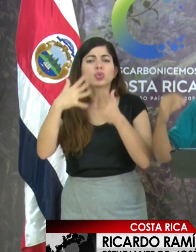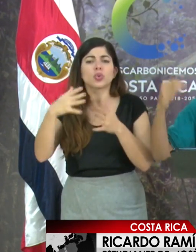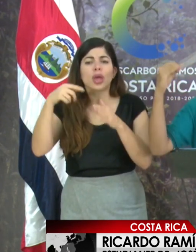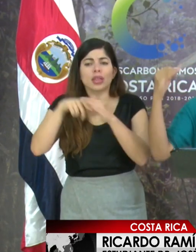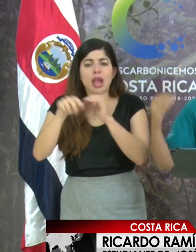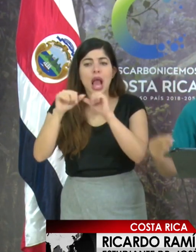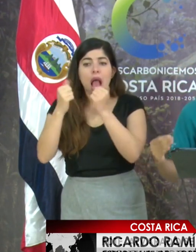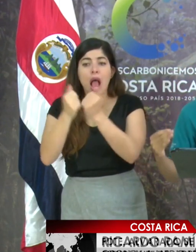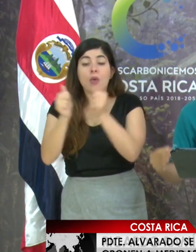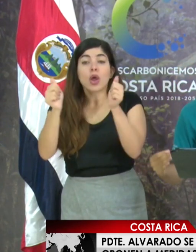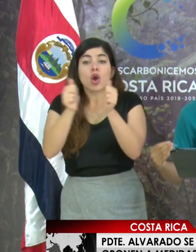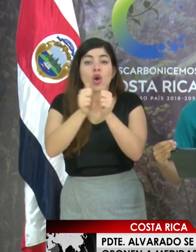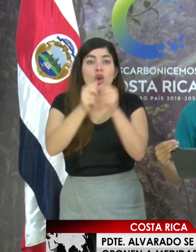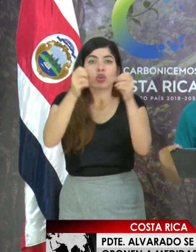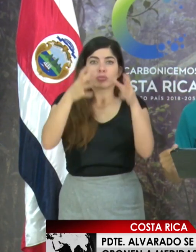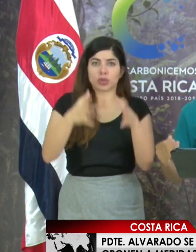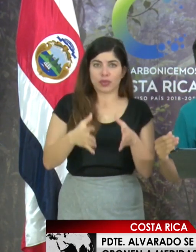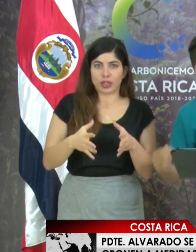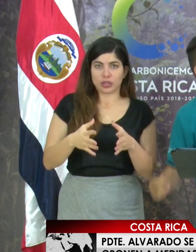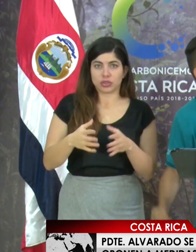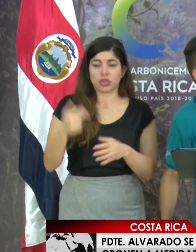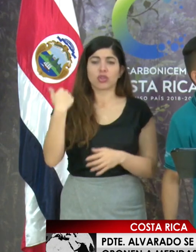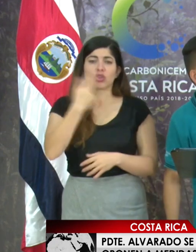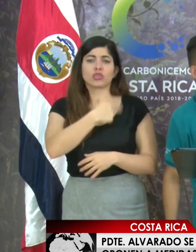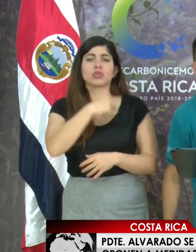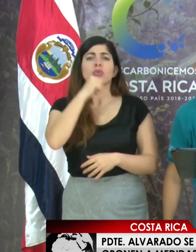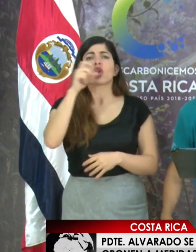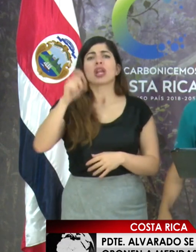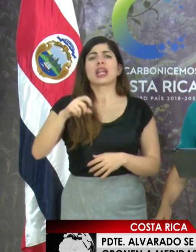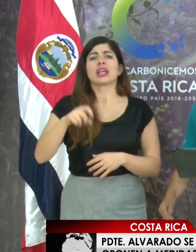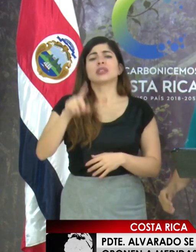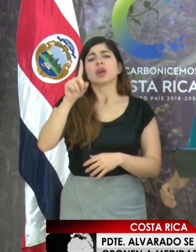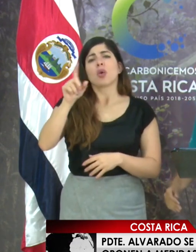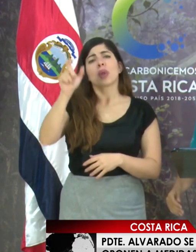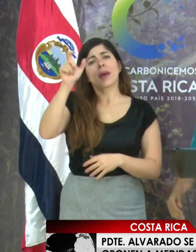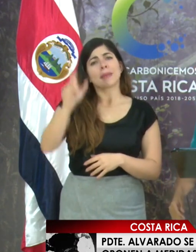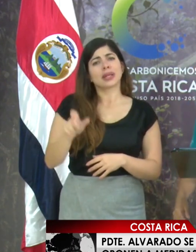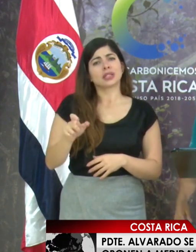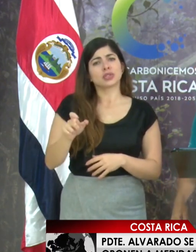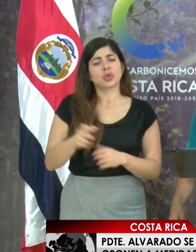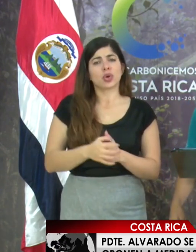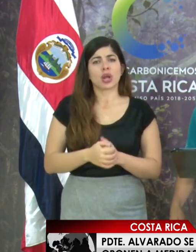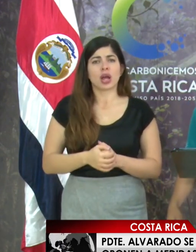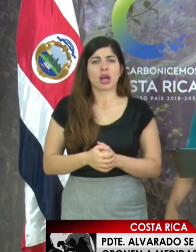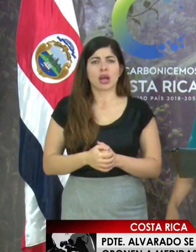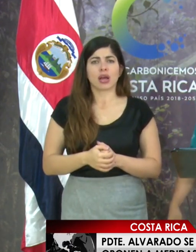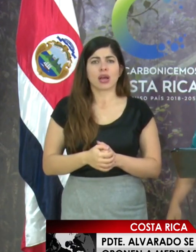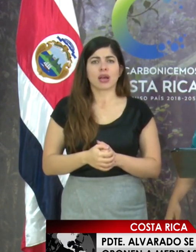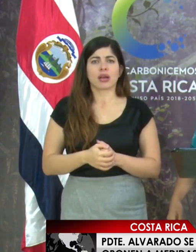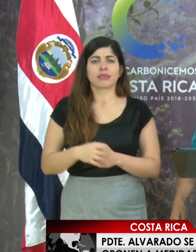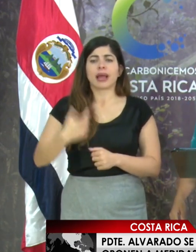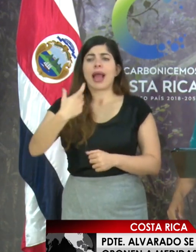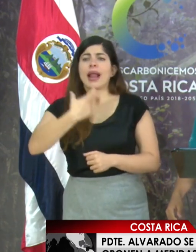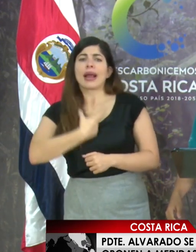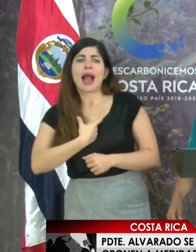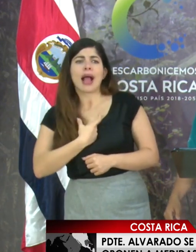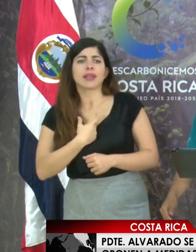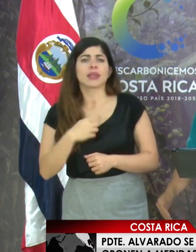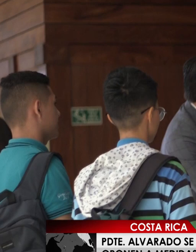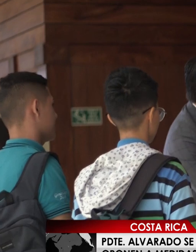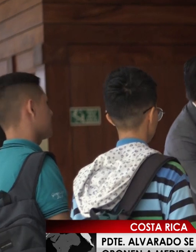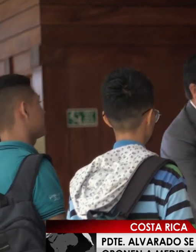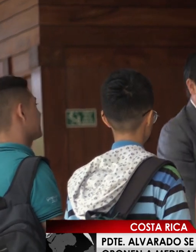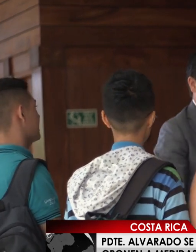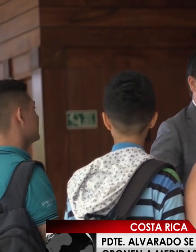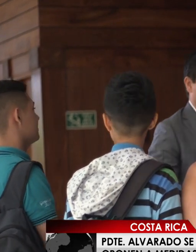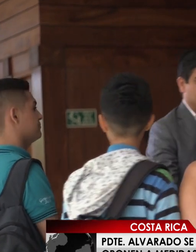aulas junto con sus profesores. Nosotros no necesitamos a una persona que sea alcalde o sea lo